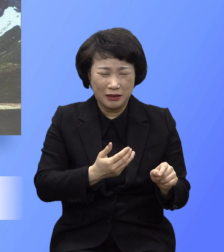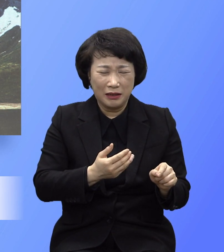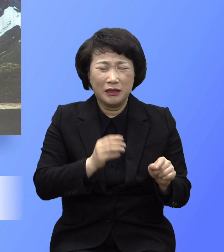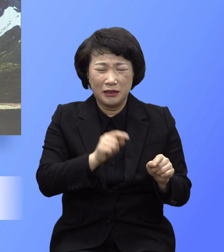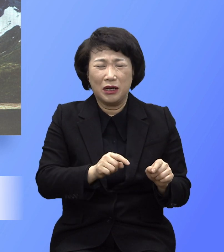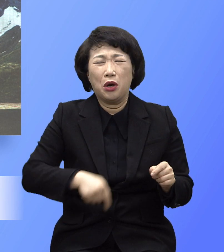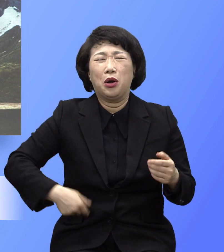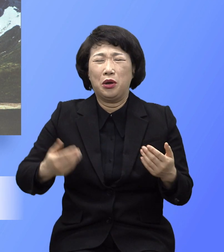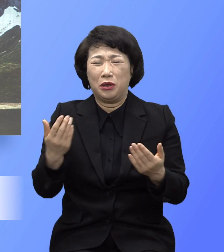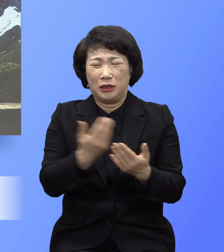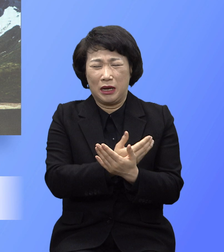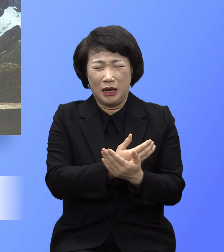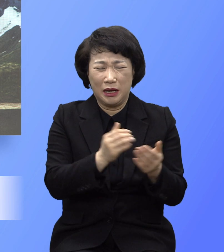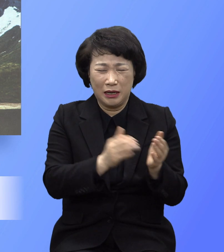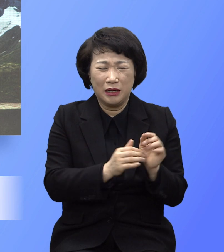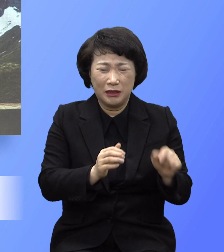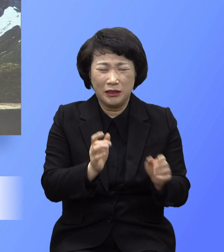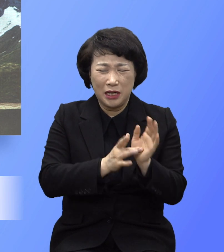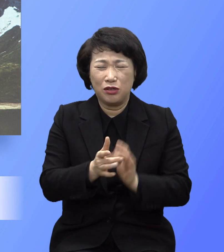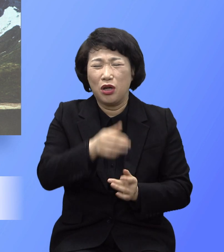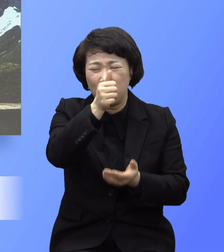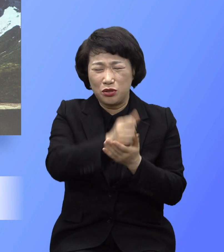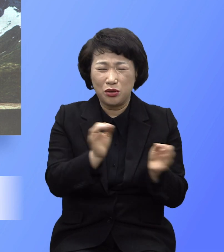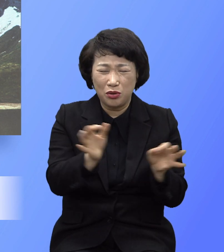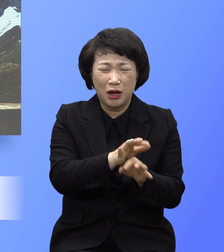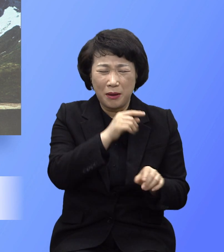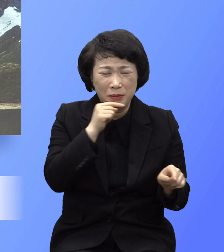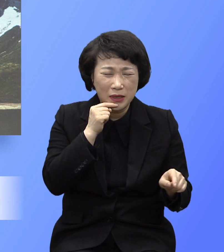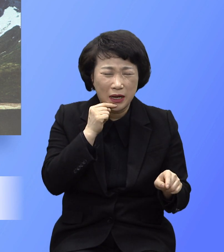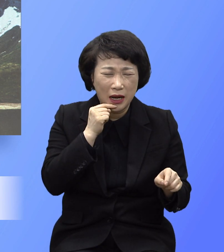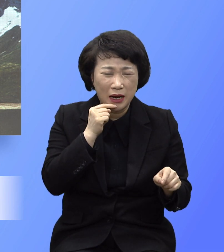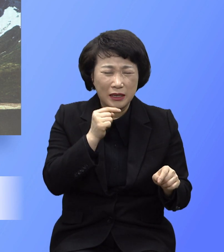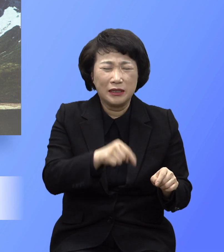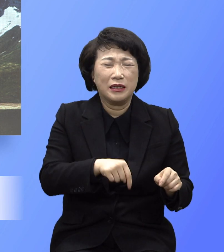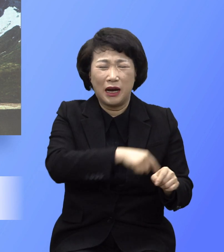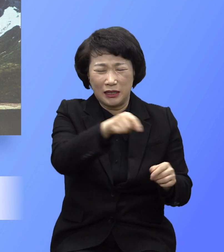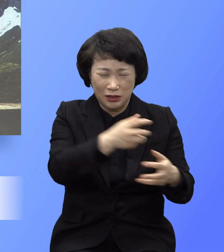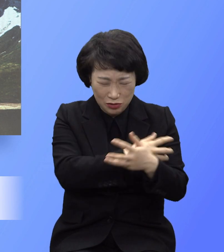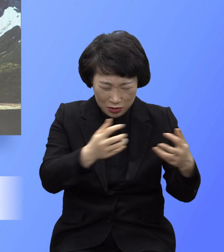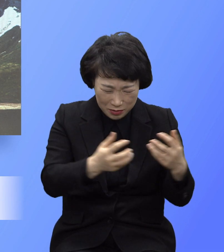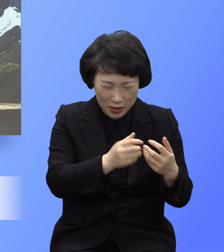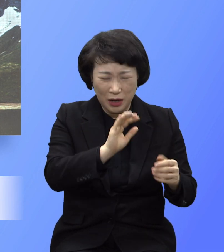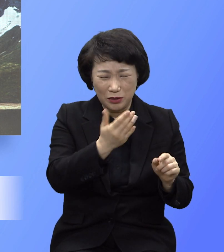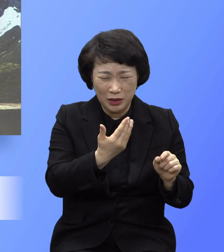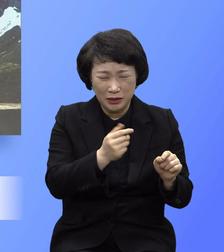바로 회개하니 예수의 속죄의 피가 그들 안에 가득했습니다.